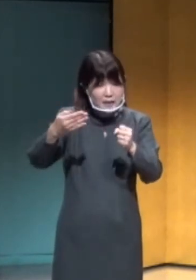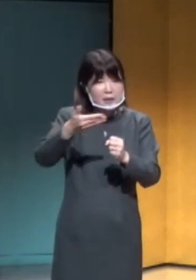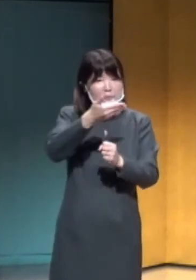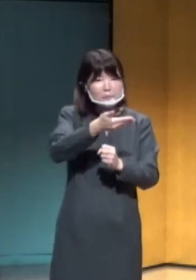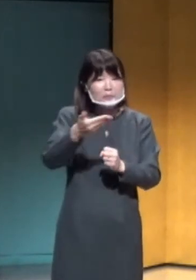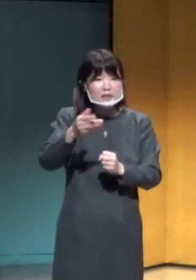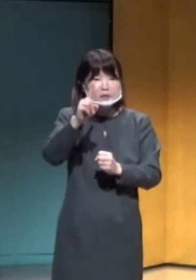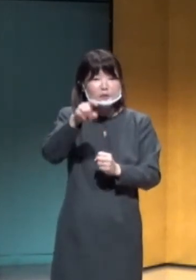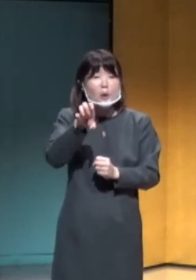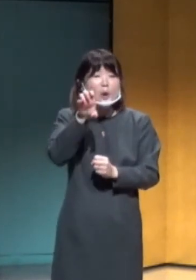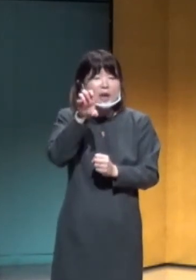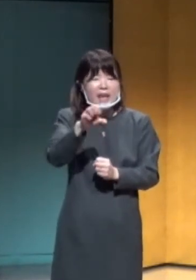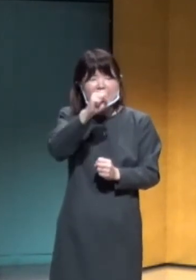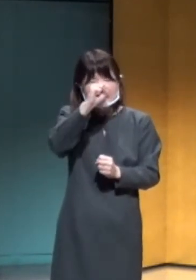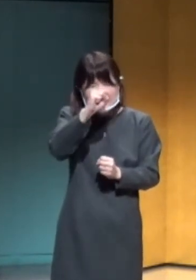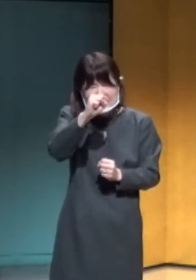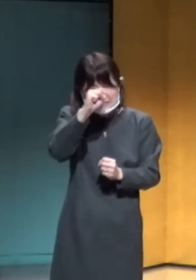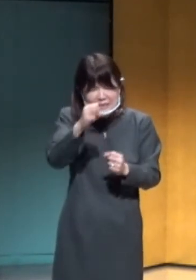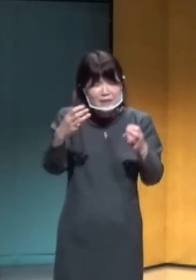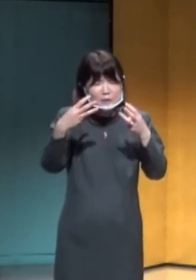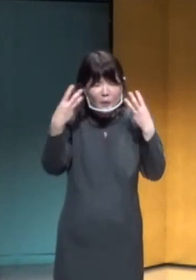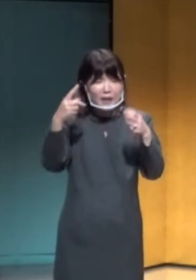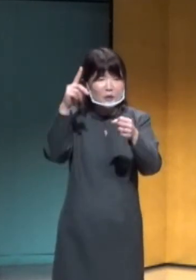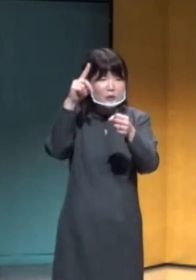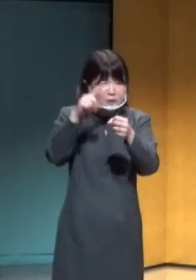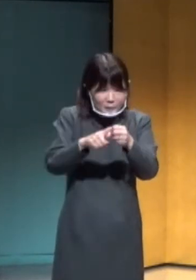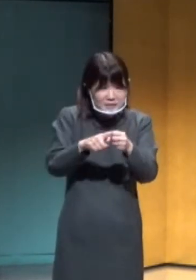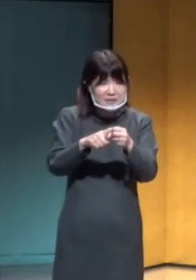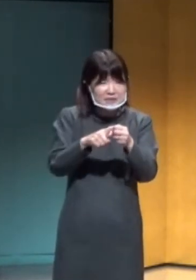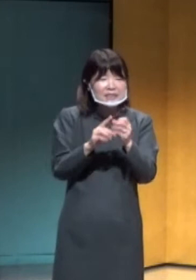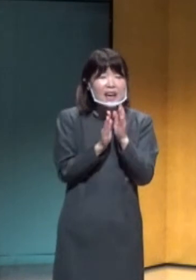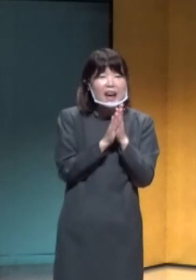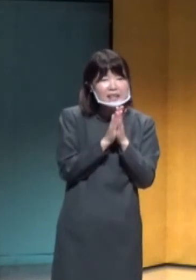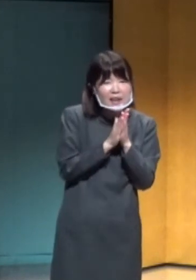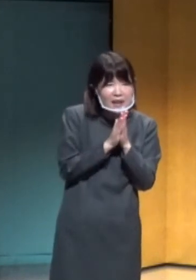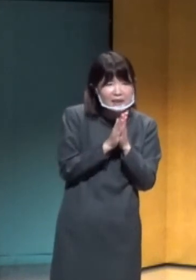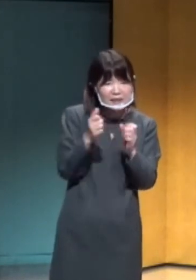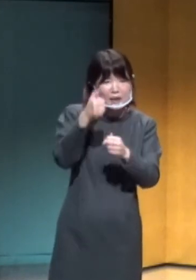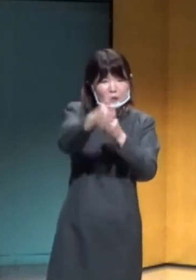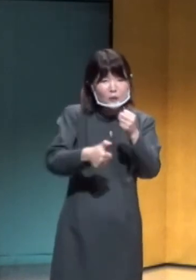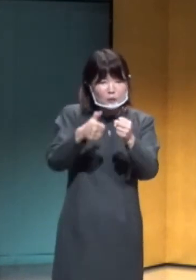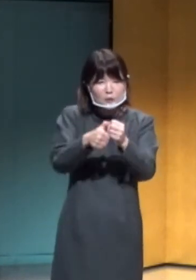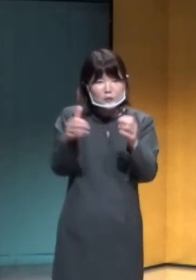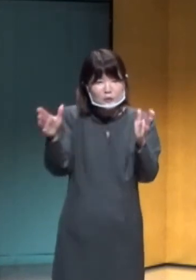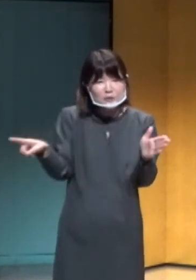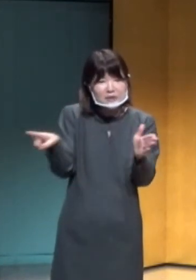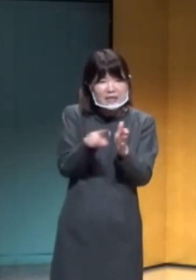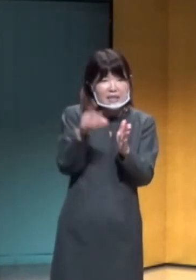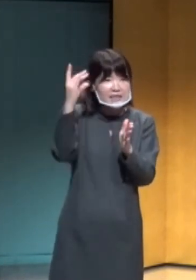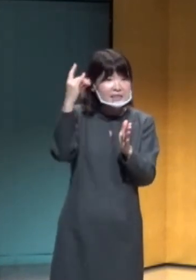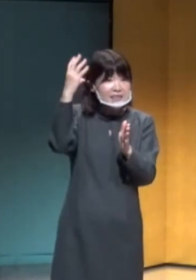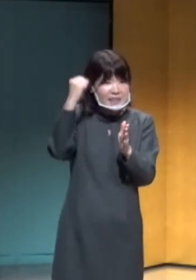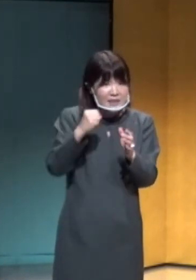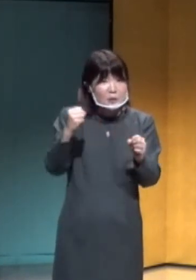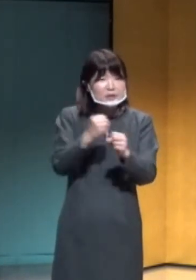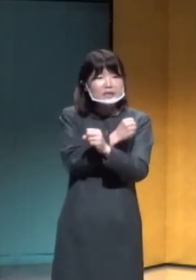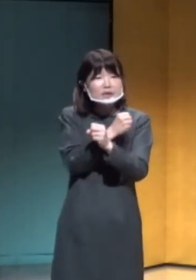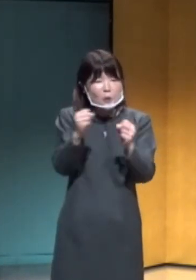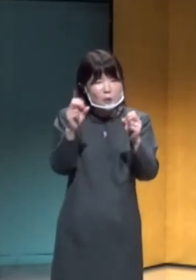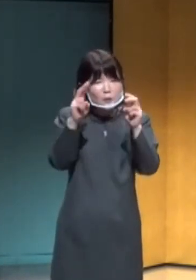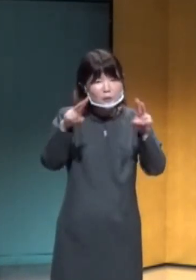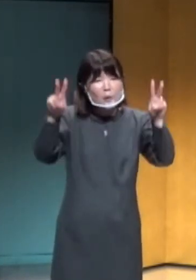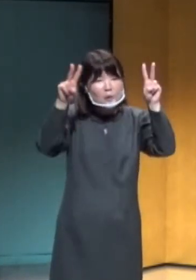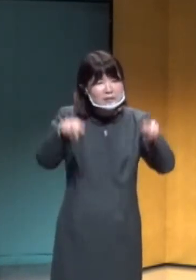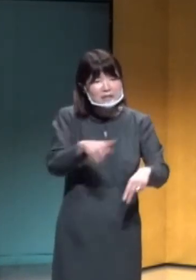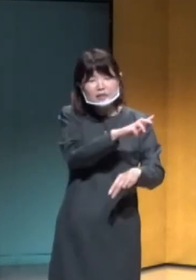のこの年にあやかりまして、50周年記念事業を令和4年度1年間散りばめ